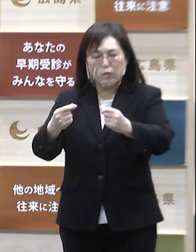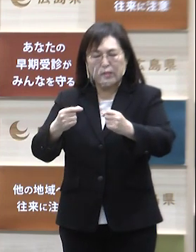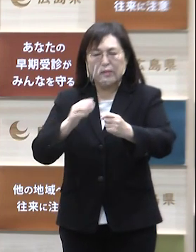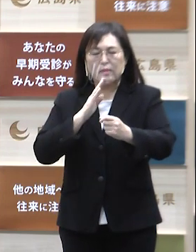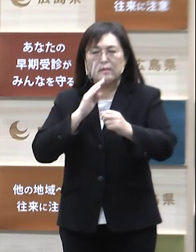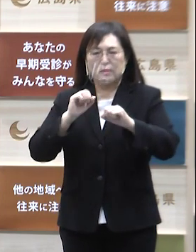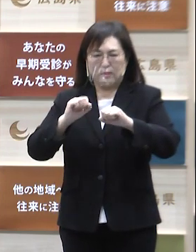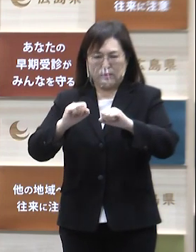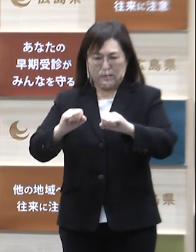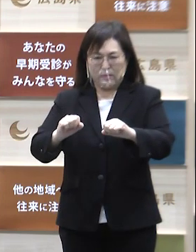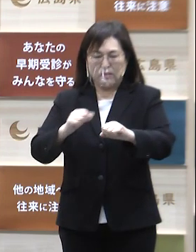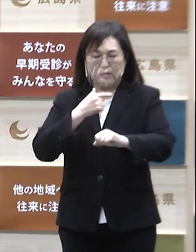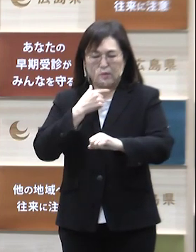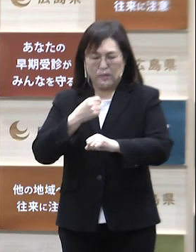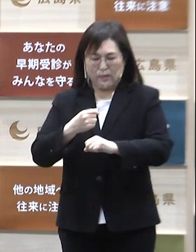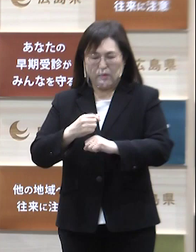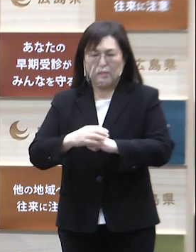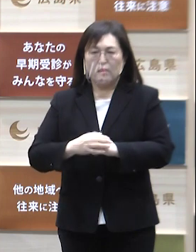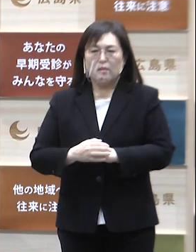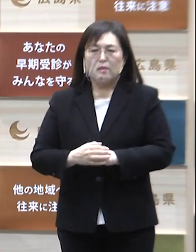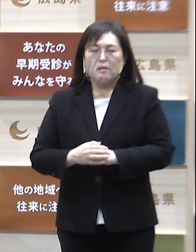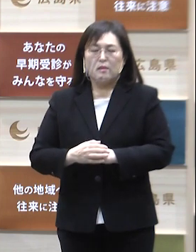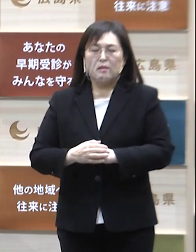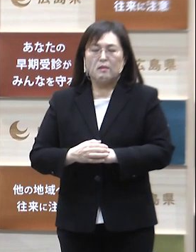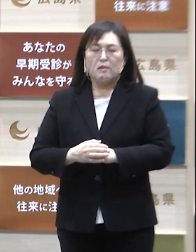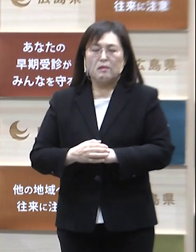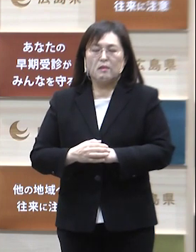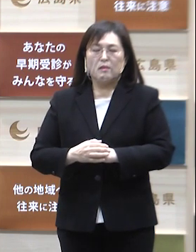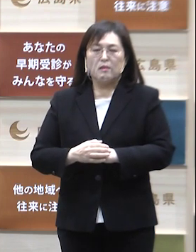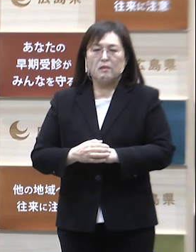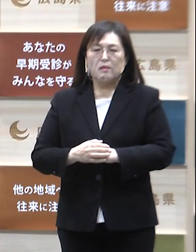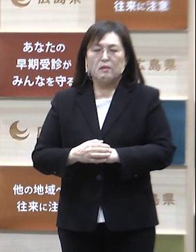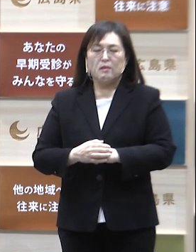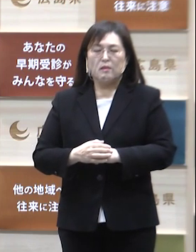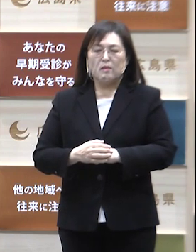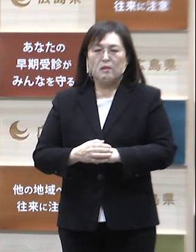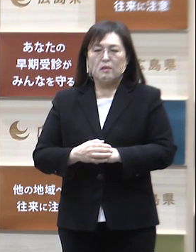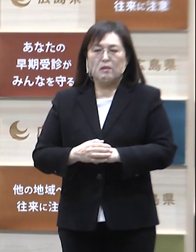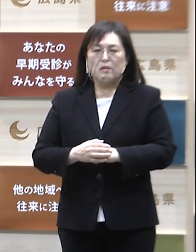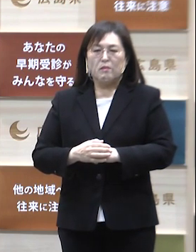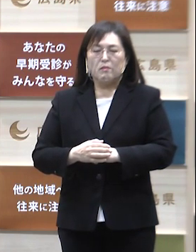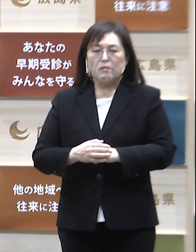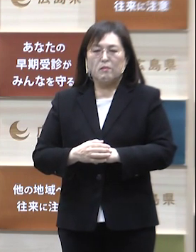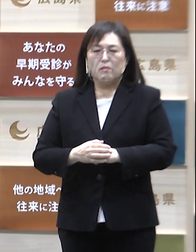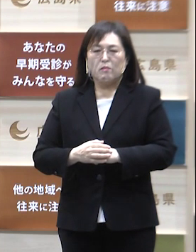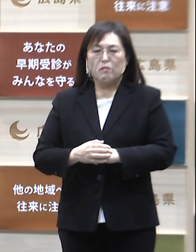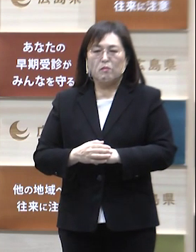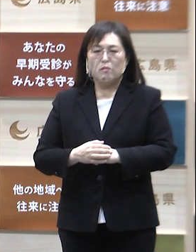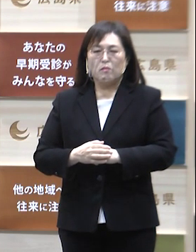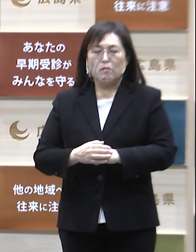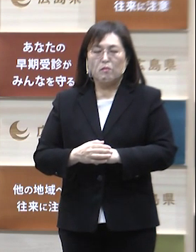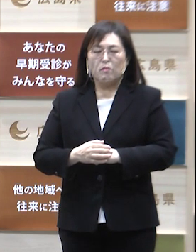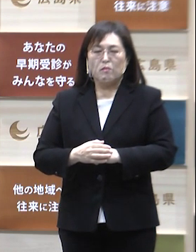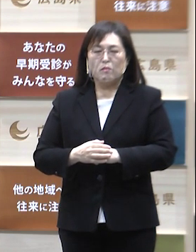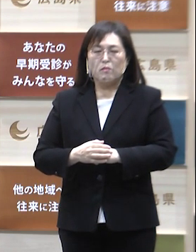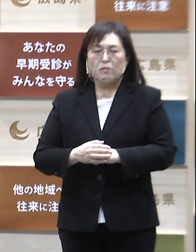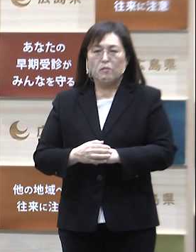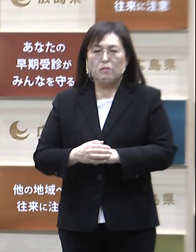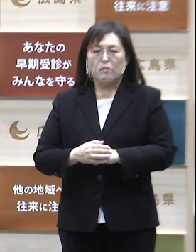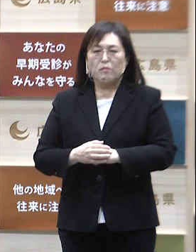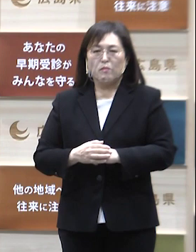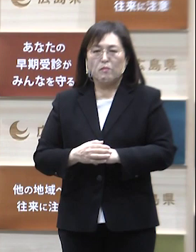しているところです。で、もちろんですね、感染者がもうこれは完全に